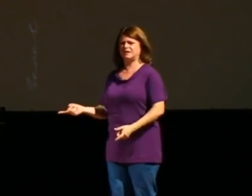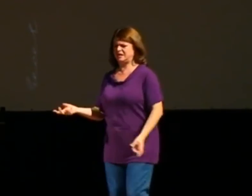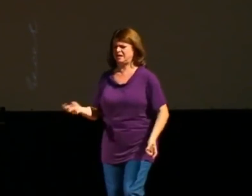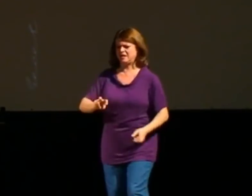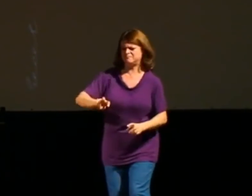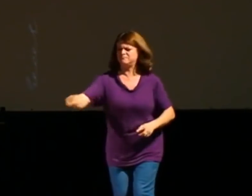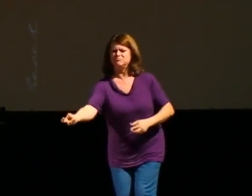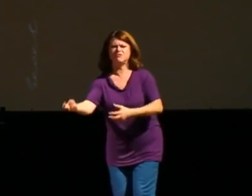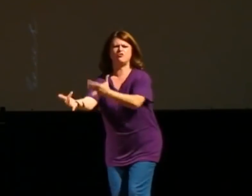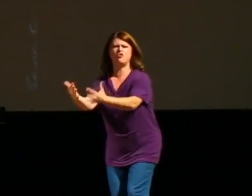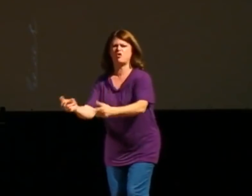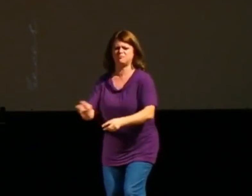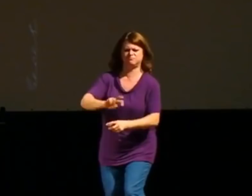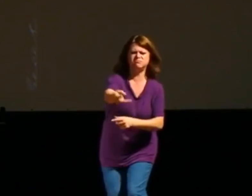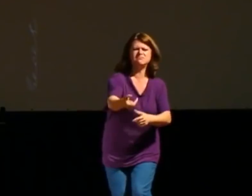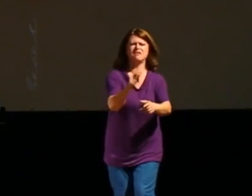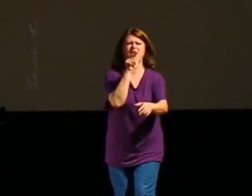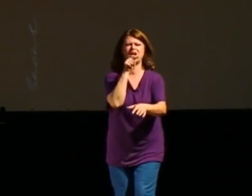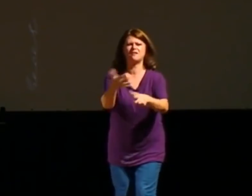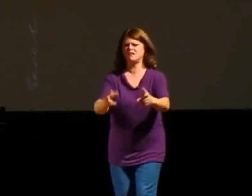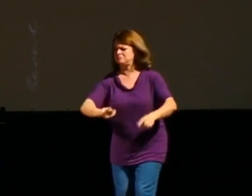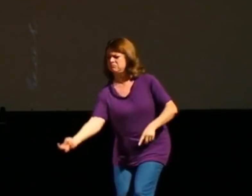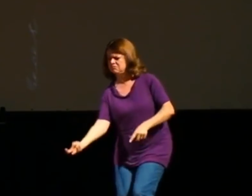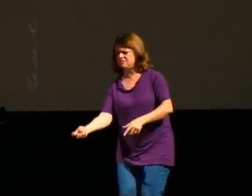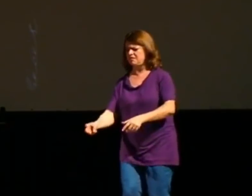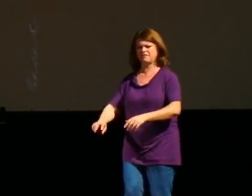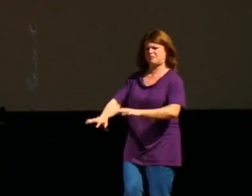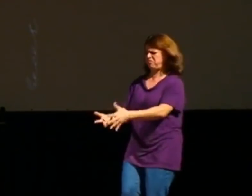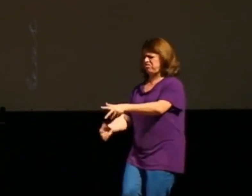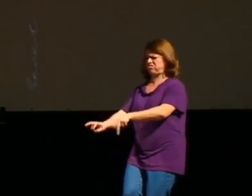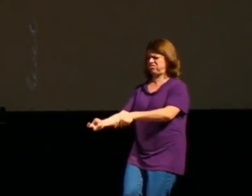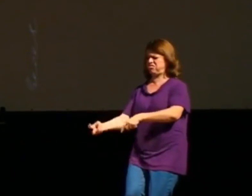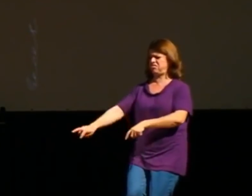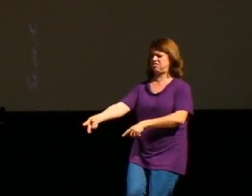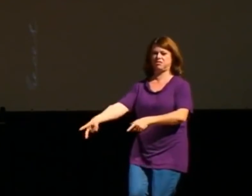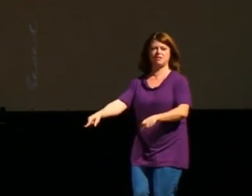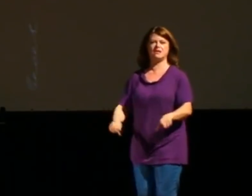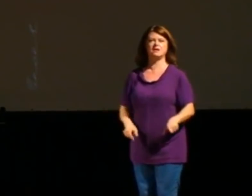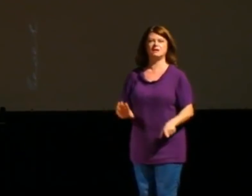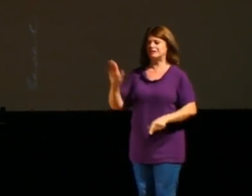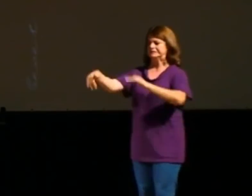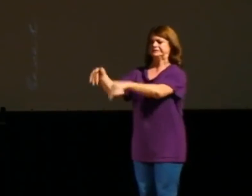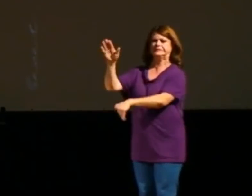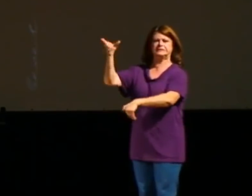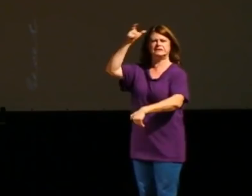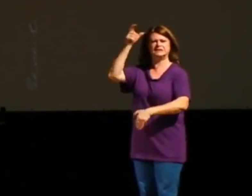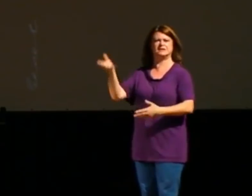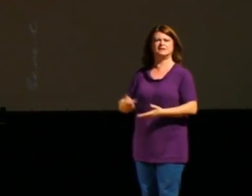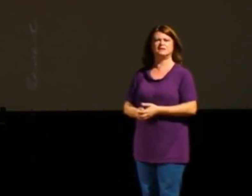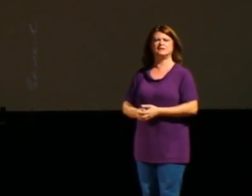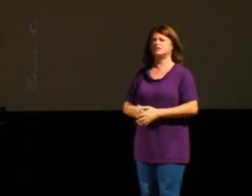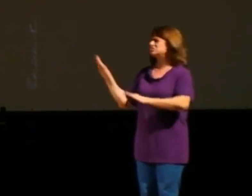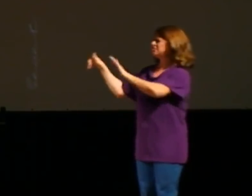aí, ó, tá vendo? Eles não conseguiram curar o meu filho. Aí Jesus diz: até quando vos sofrerei? Me traz